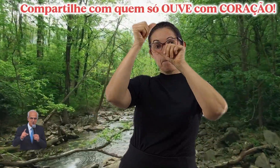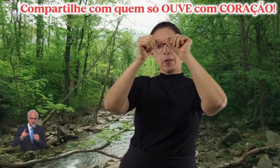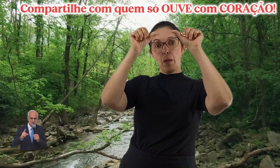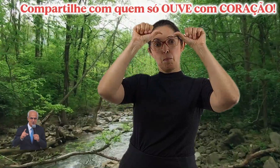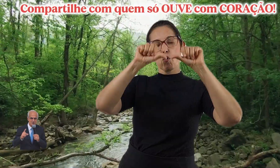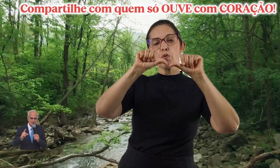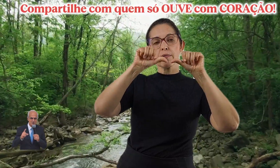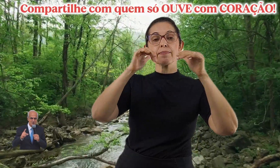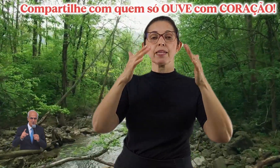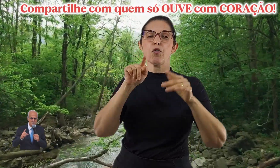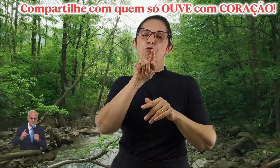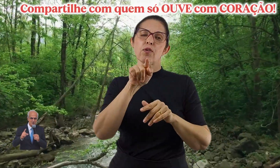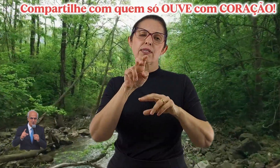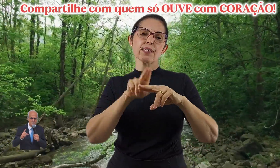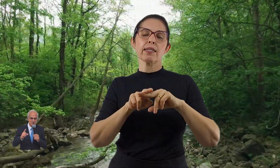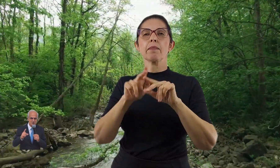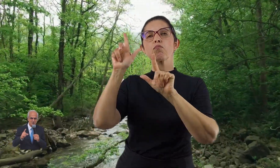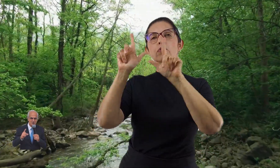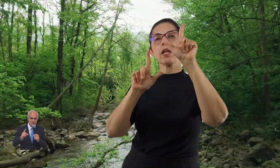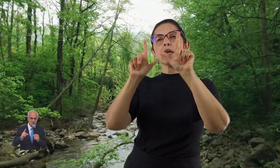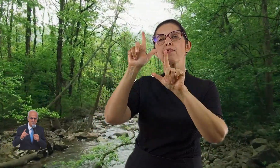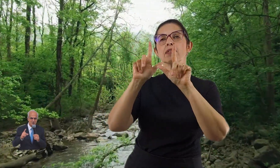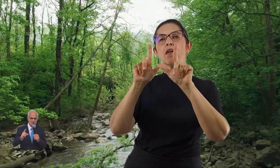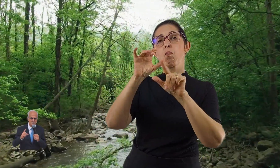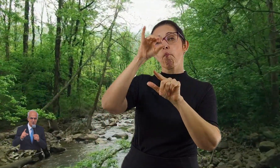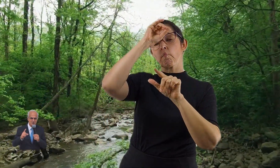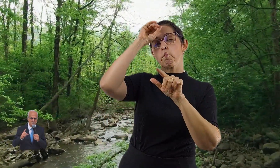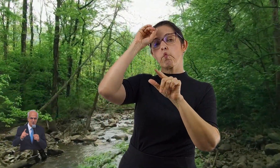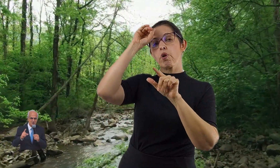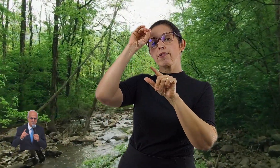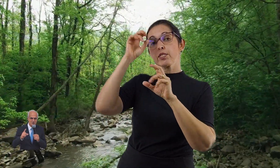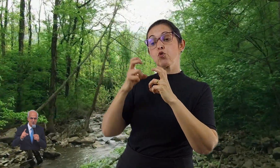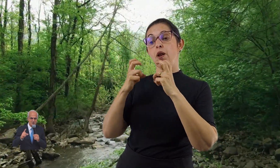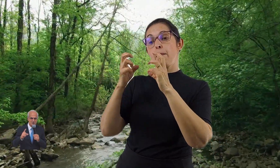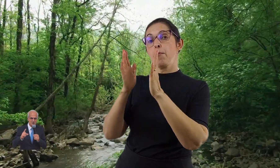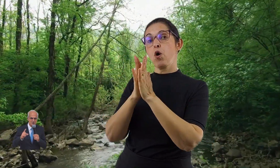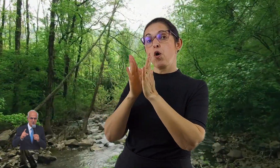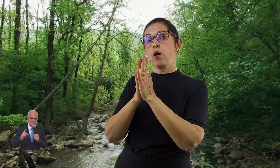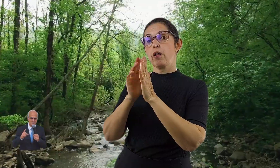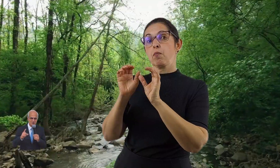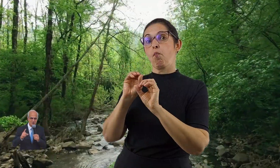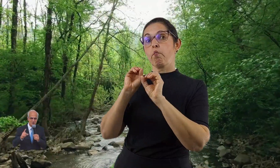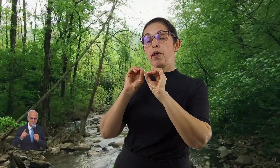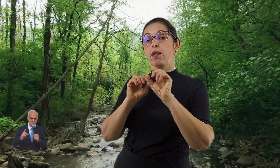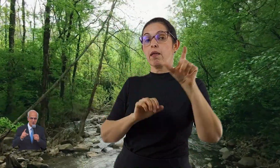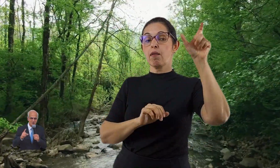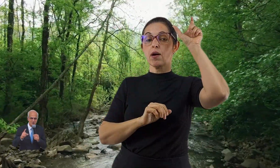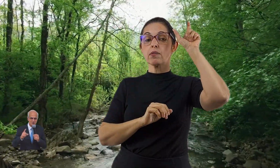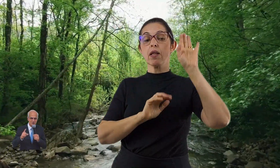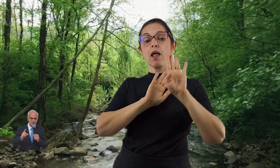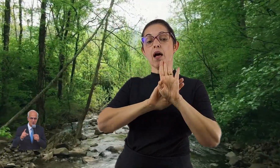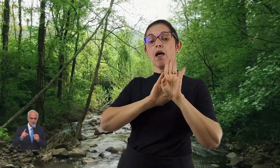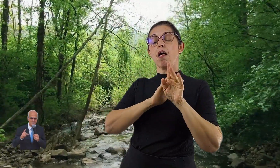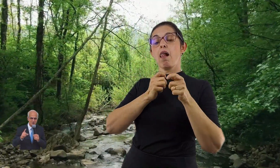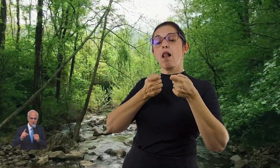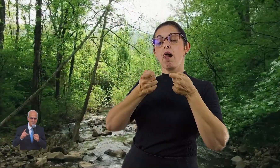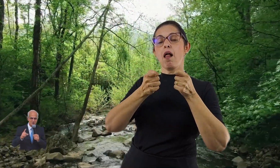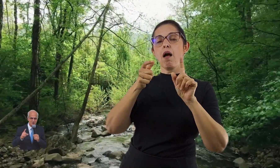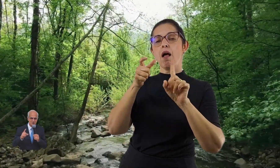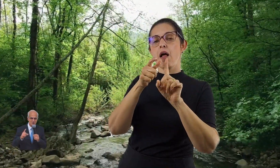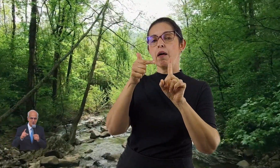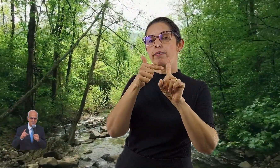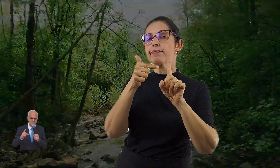televisão, inocentemente, sem clamor, e Satanás está trabalhando a sua mente sutilmente, sem você perceber.